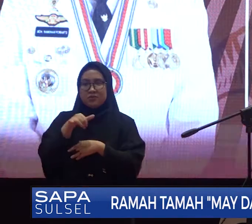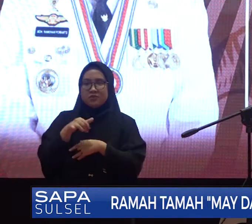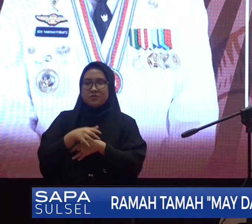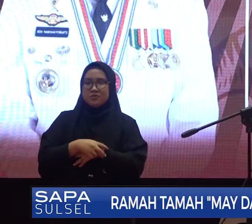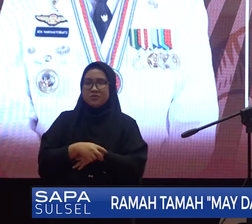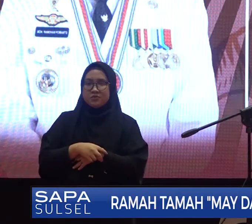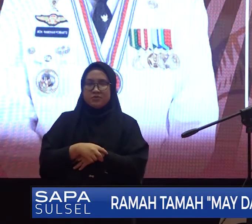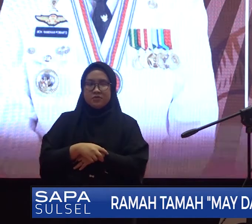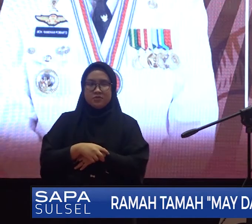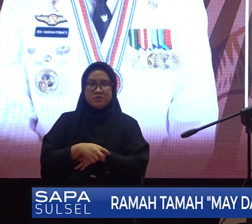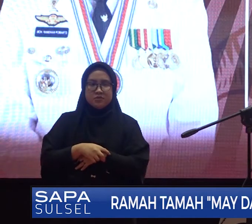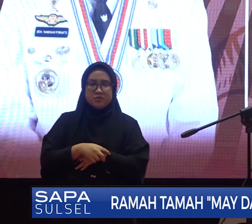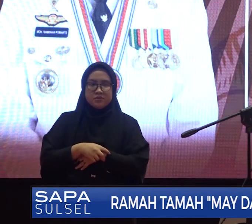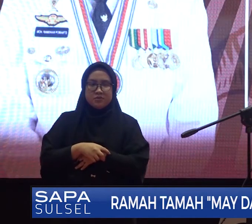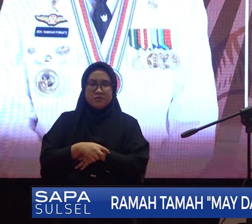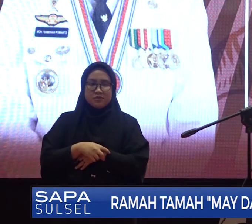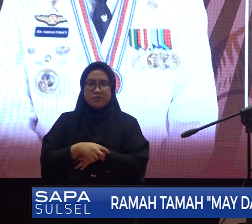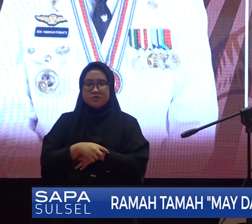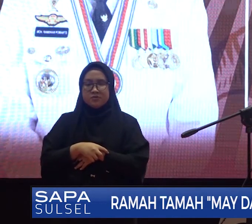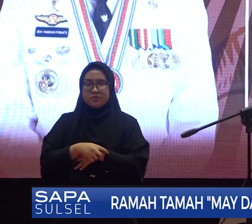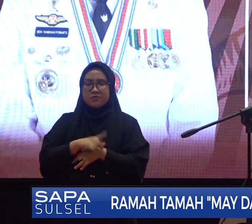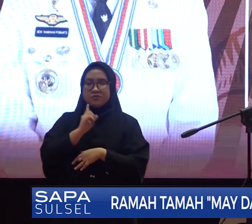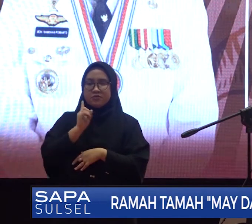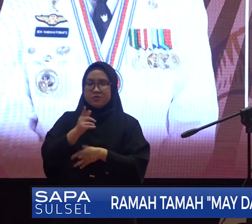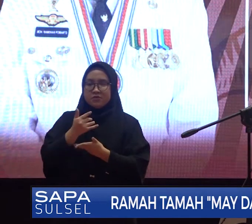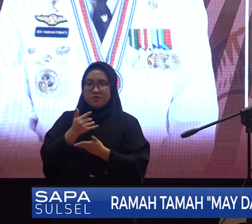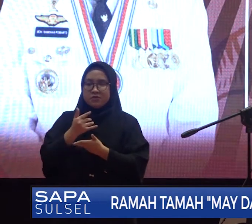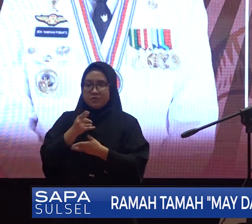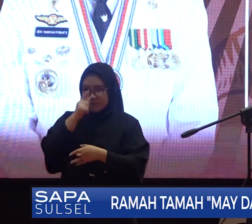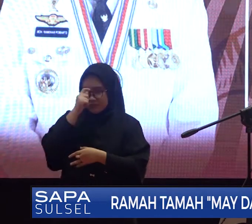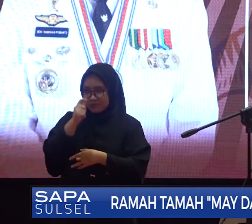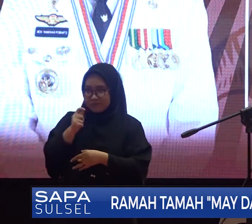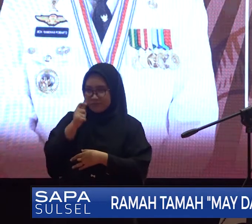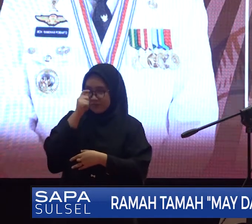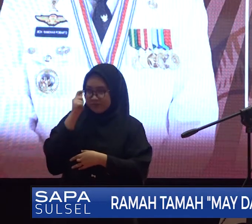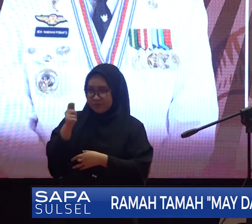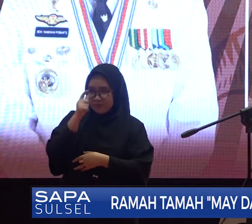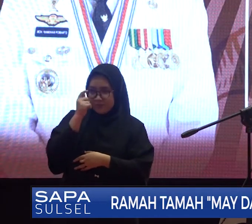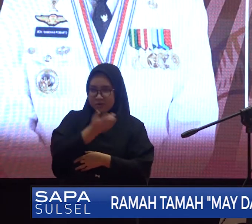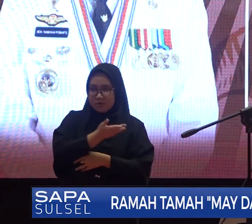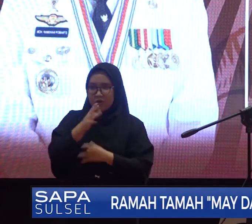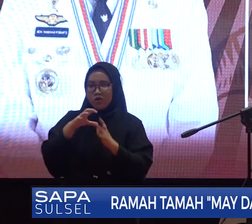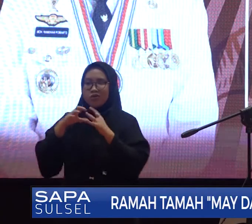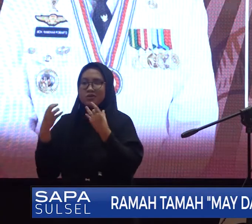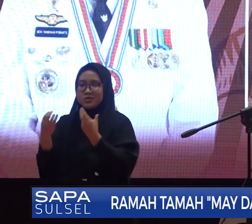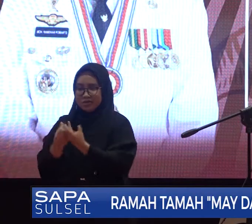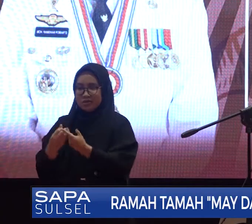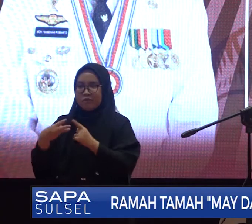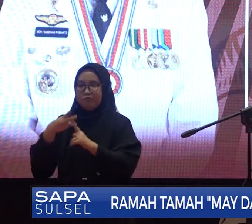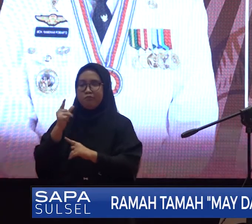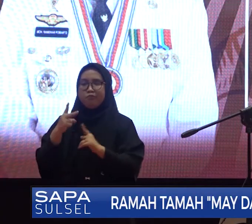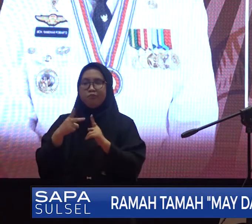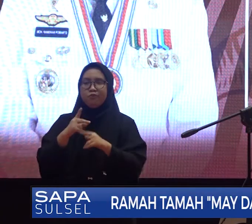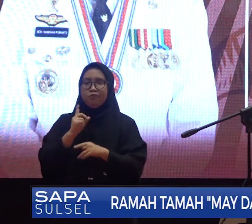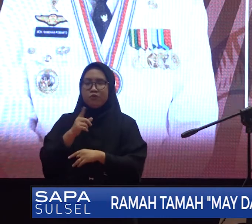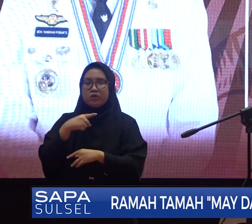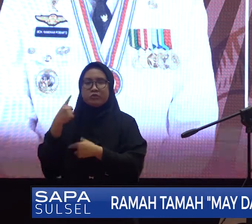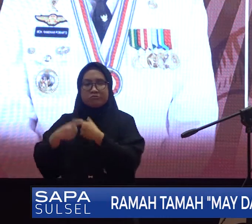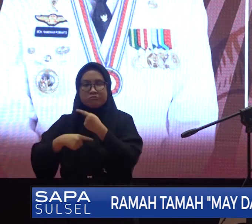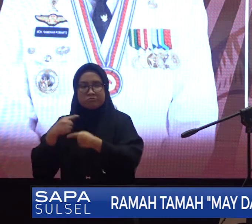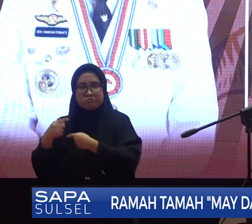itu sehingga saya sangat respek dengan teman-teman organisasi buru yang tiap